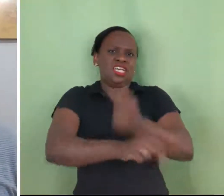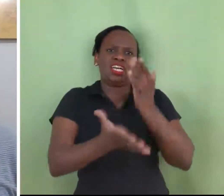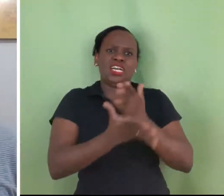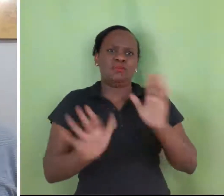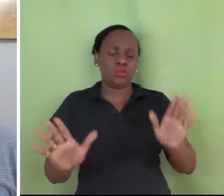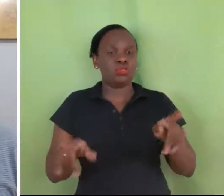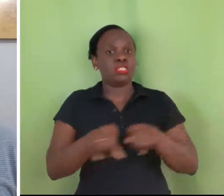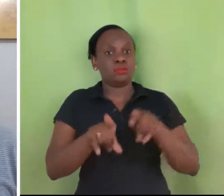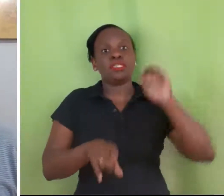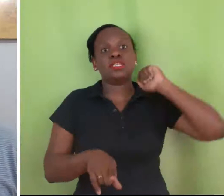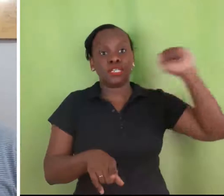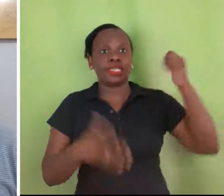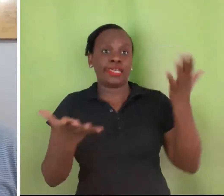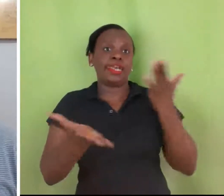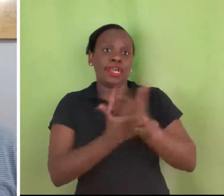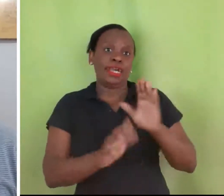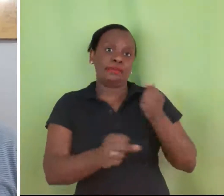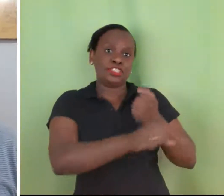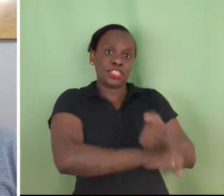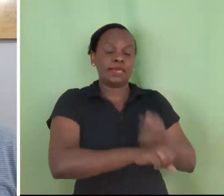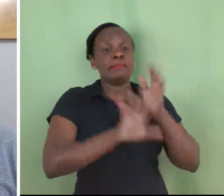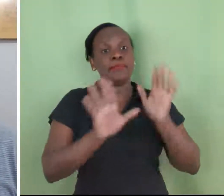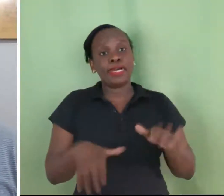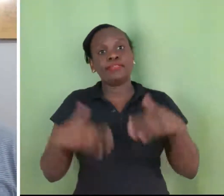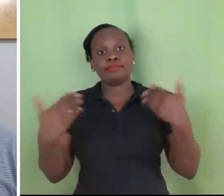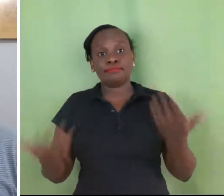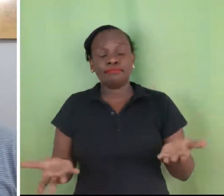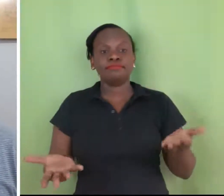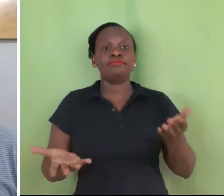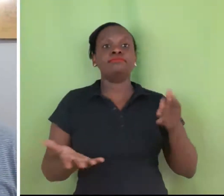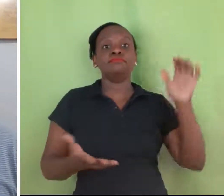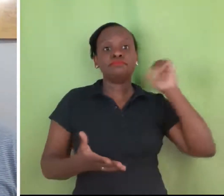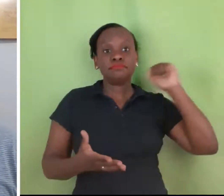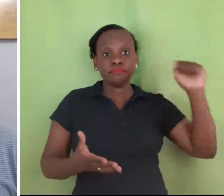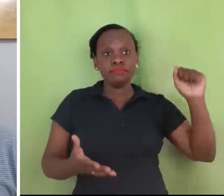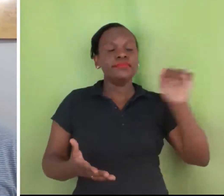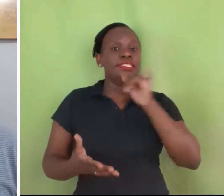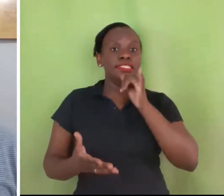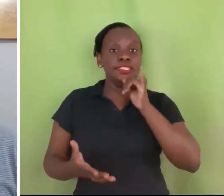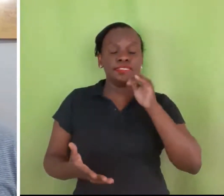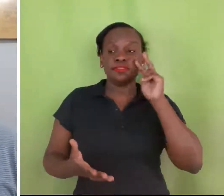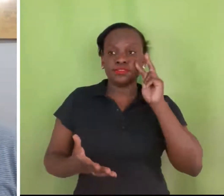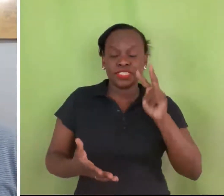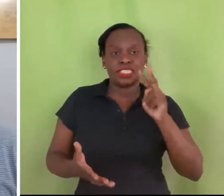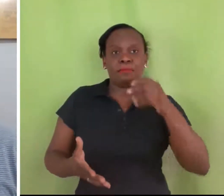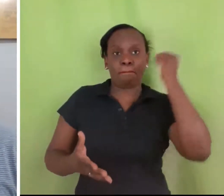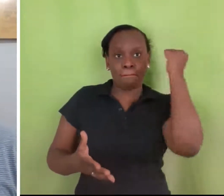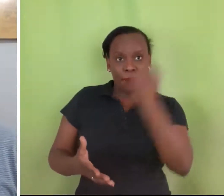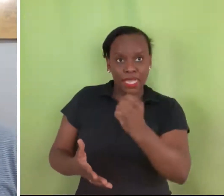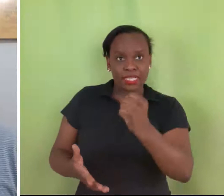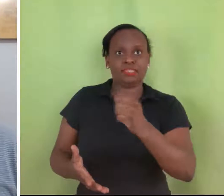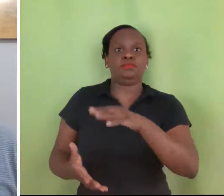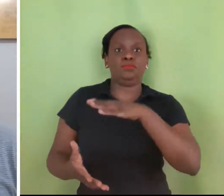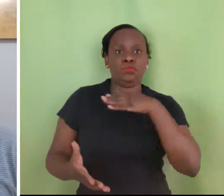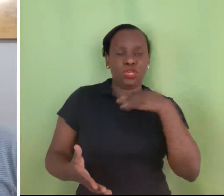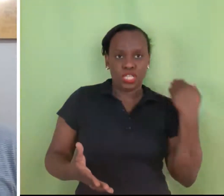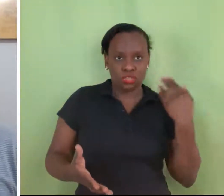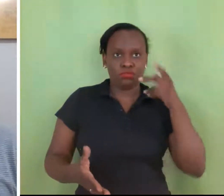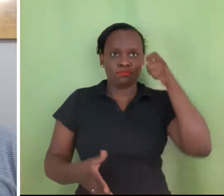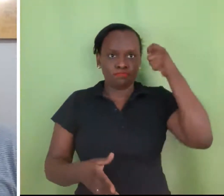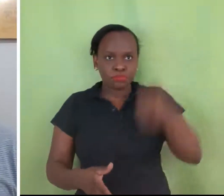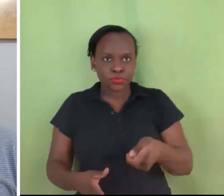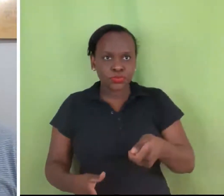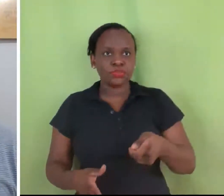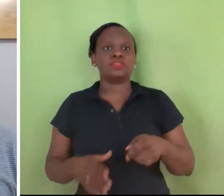entre eles Tiradentes, né? Mas o fato é que Tiradentes então acabou, né, servindo como exemplo para os demais, né? Foi morto, a condenação dele